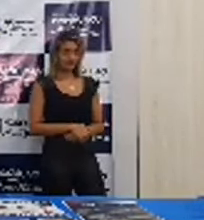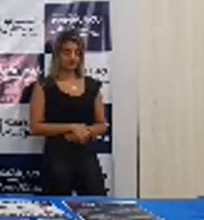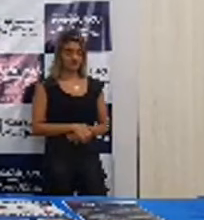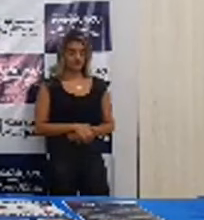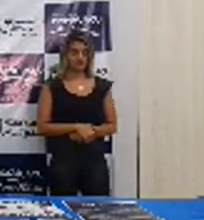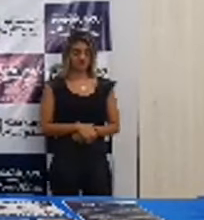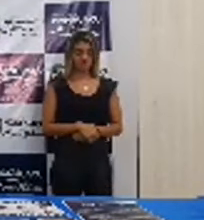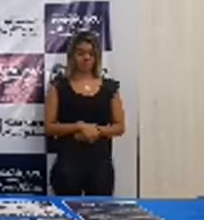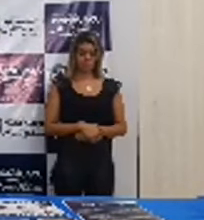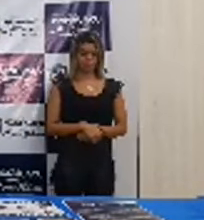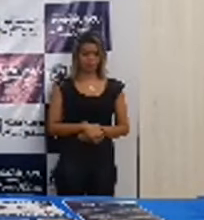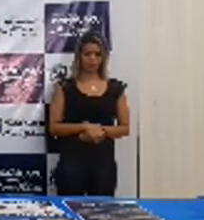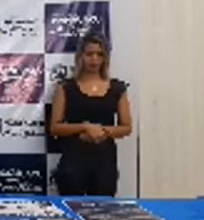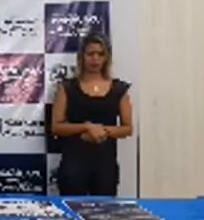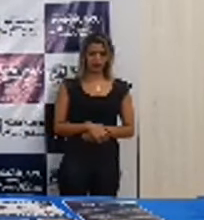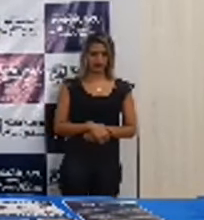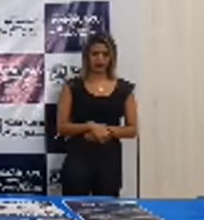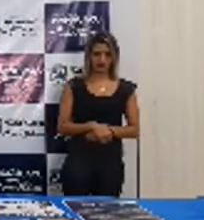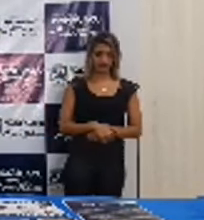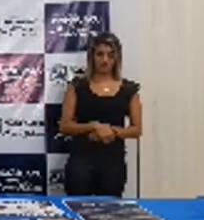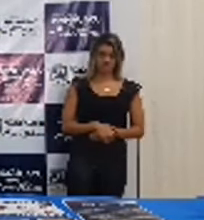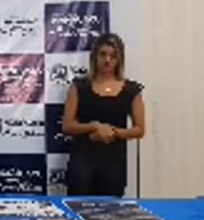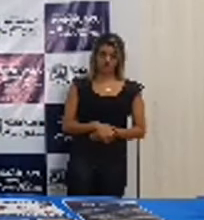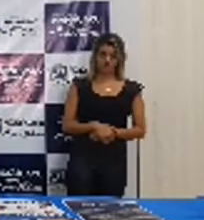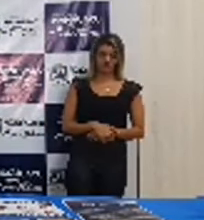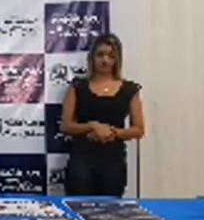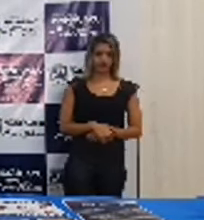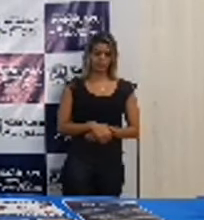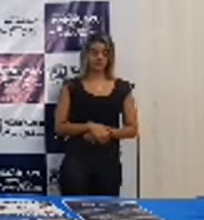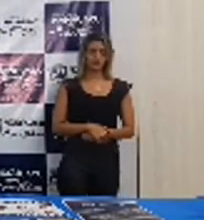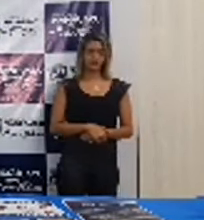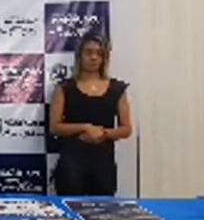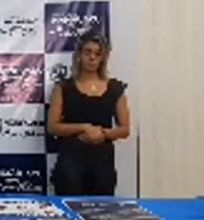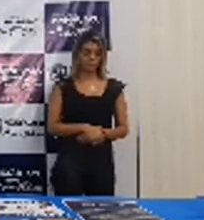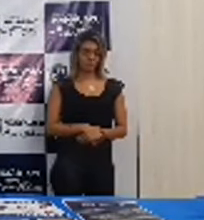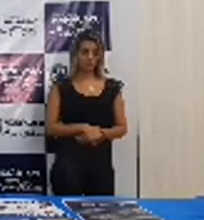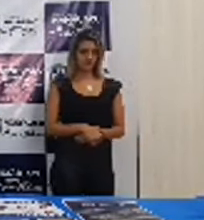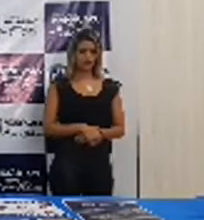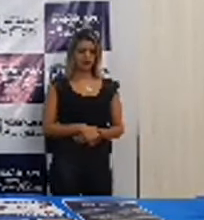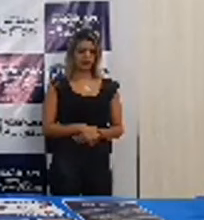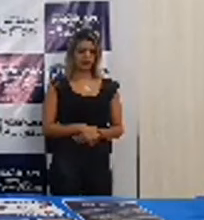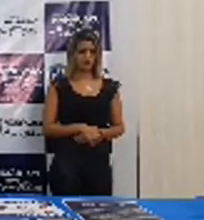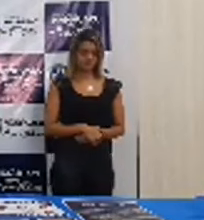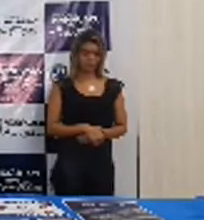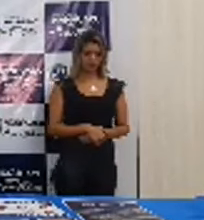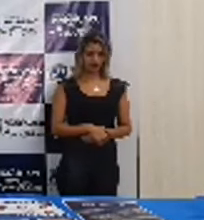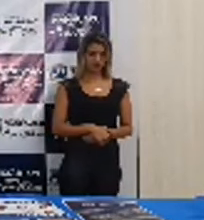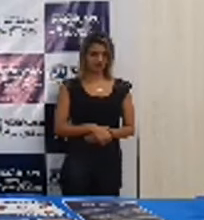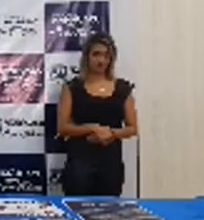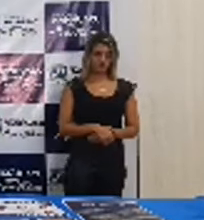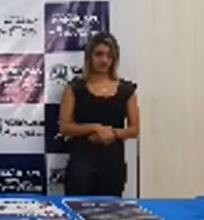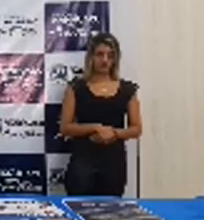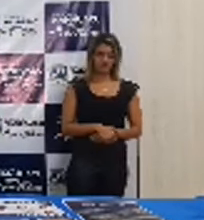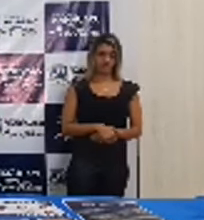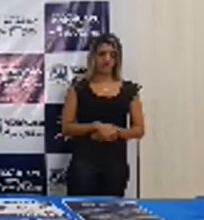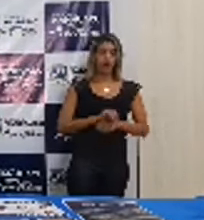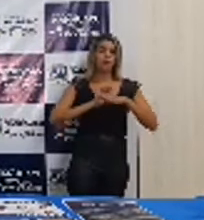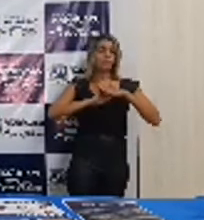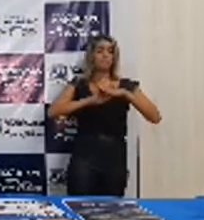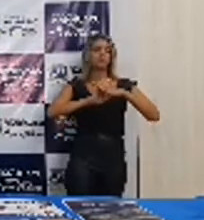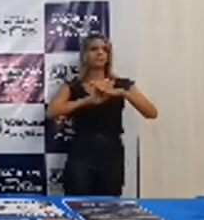ao comprometimento de todos. Comprometimento do município, comprometimento dos empresários, como